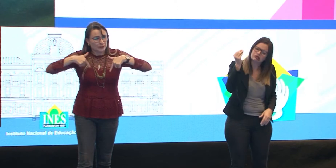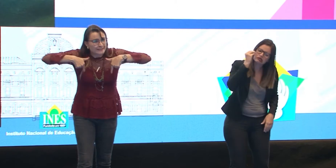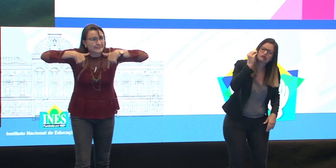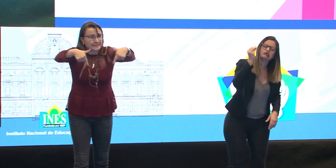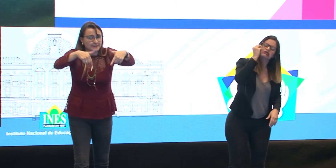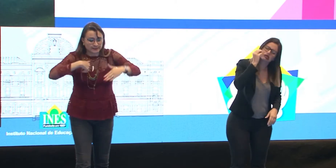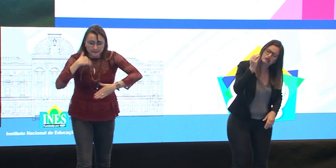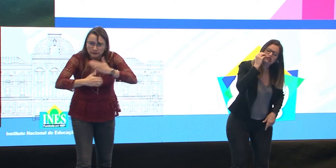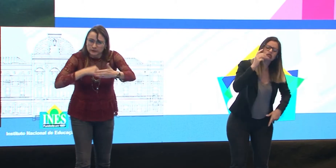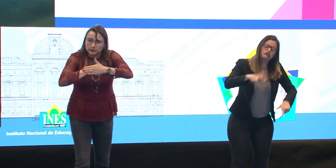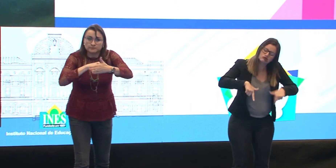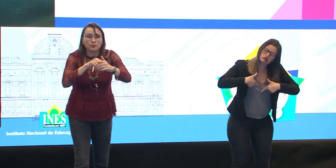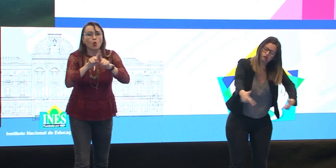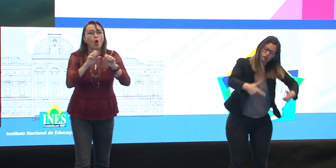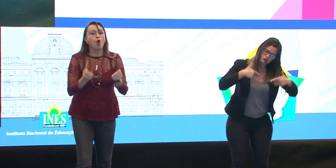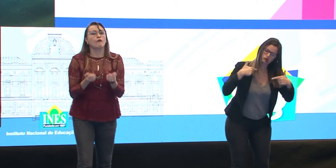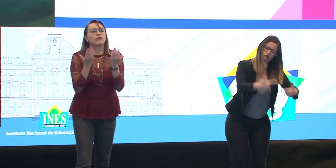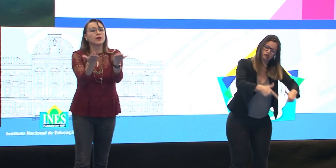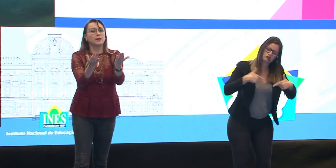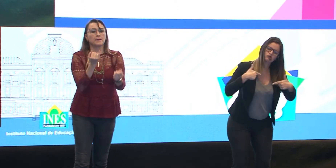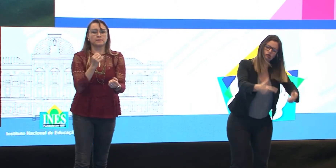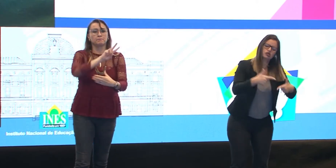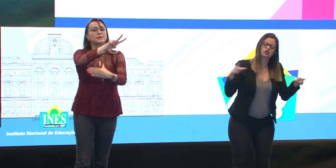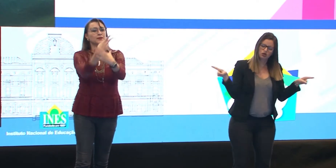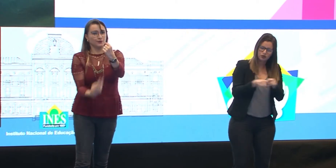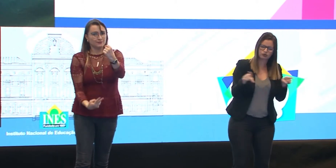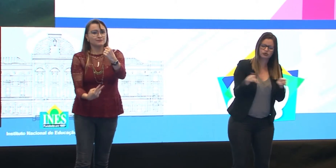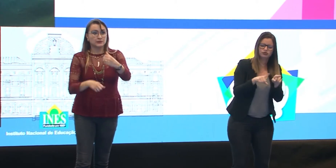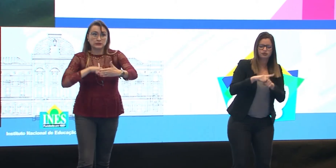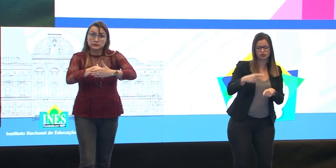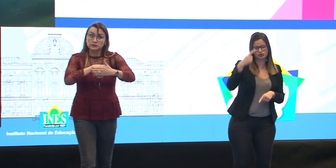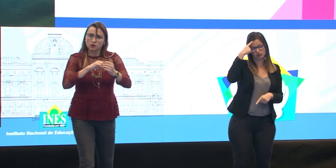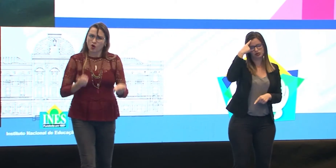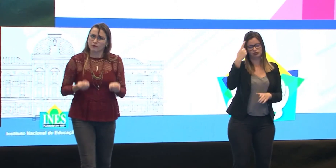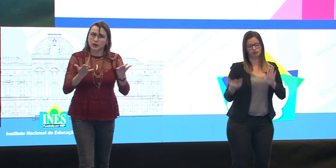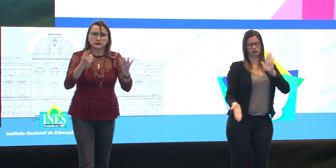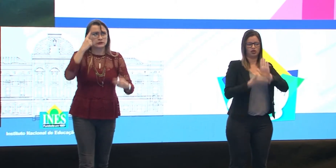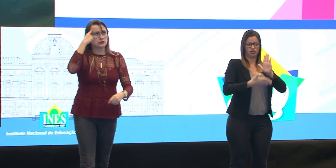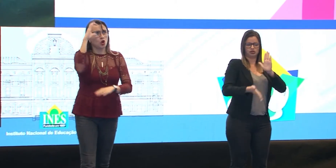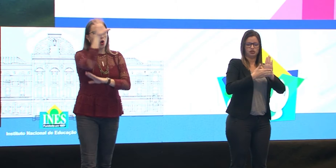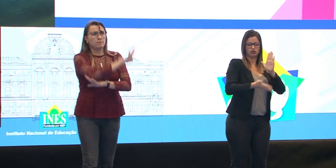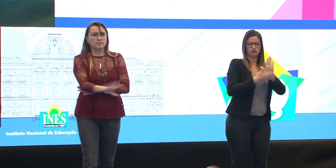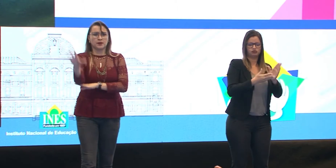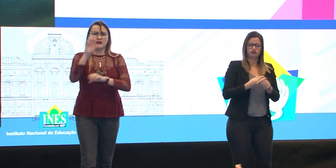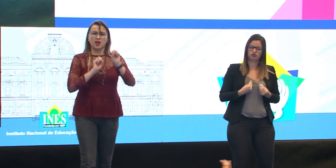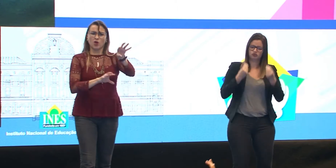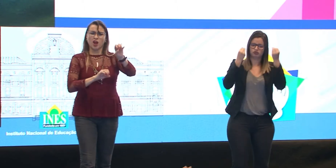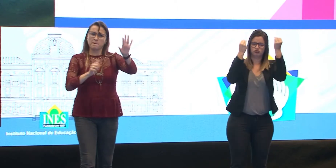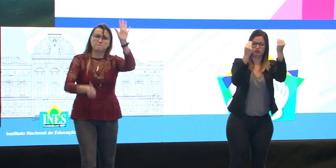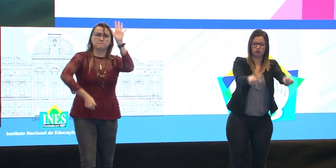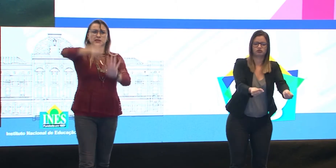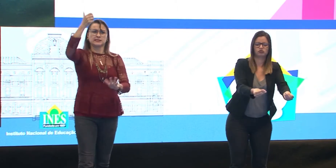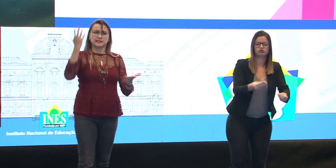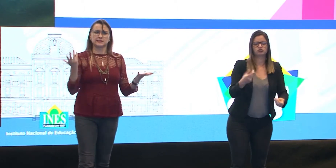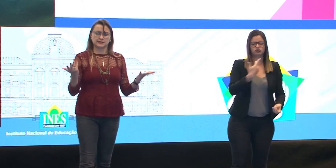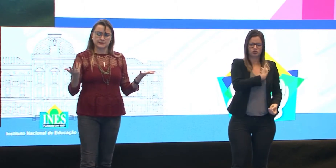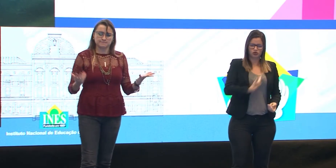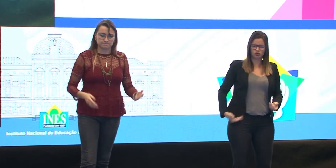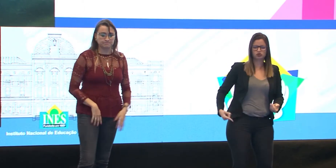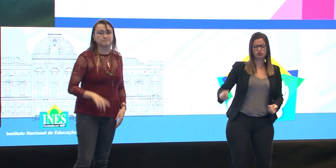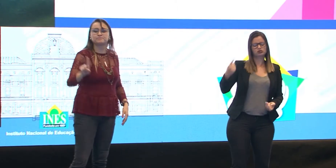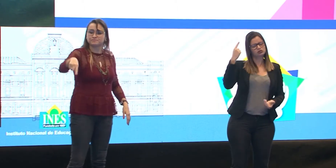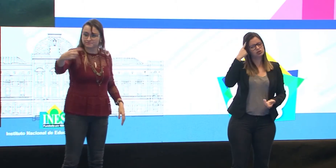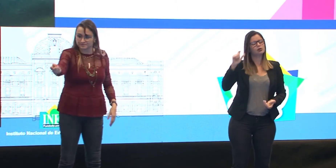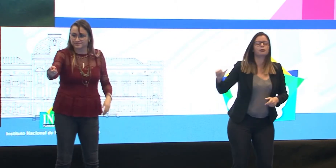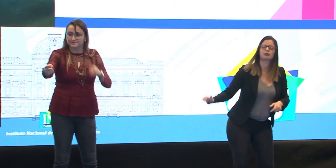E também na questão dessas lutas, tem que ser pensado na oferta da educação bilíngue. Isso é uma luta muito